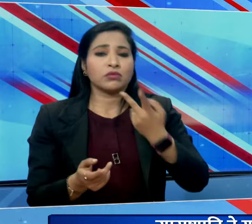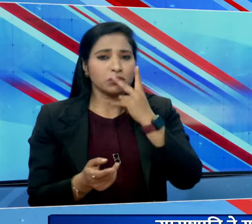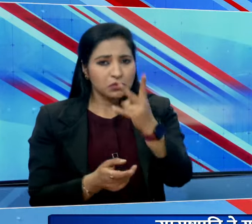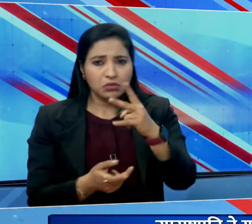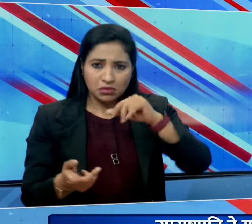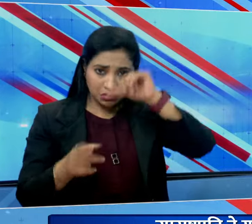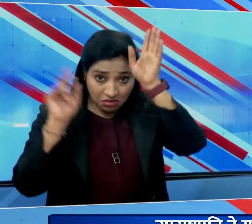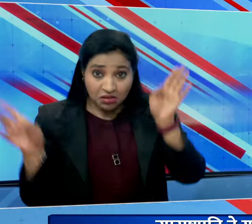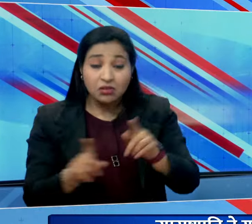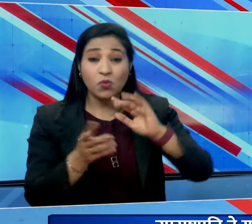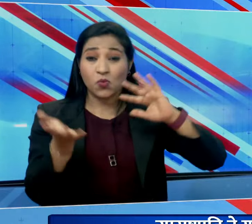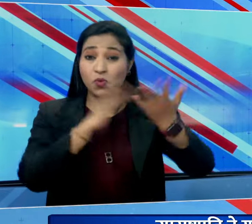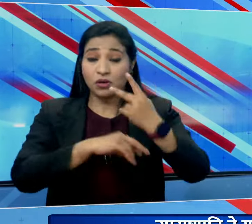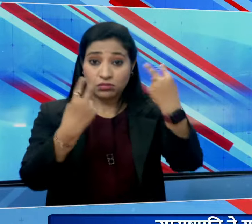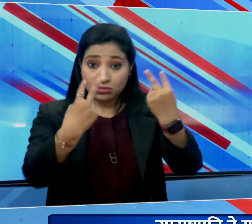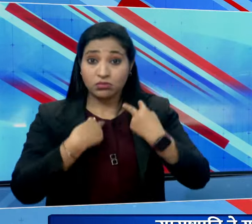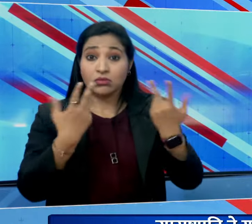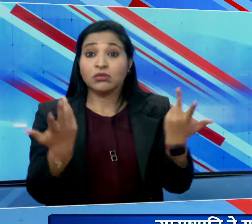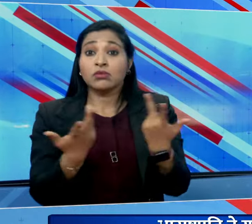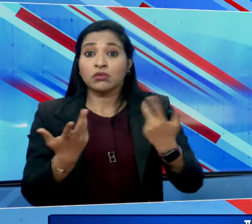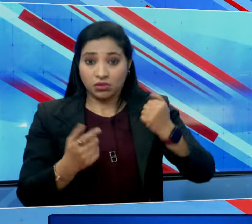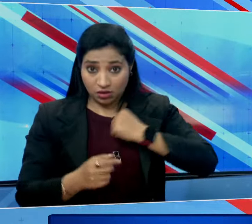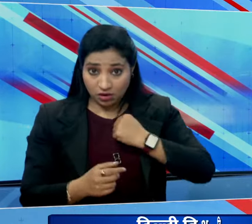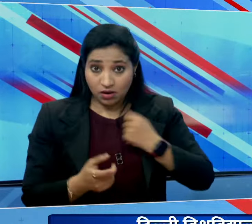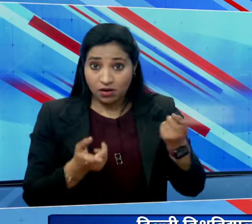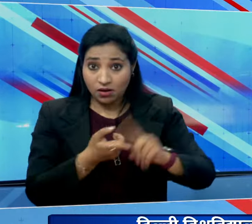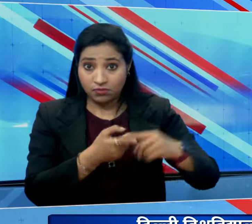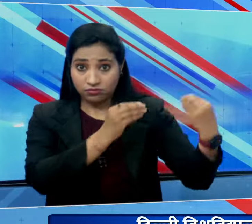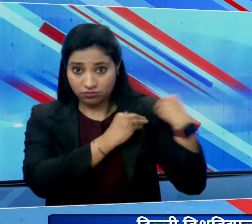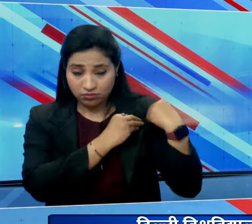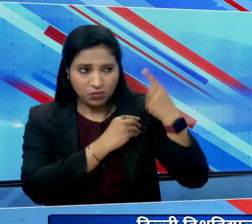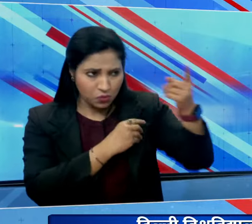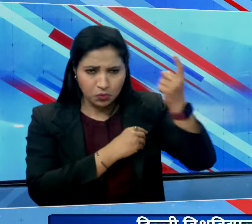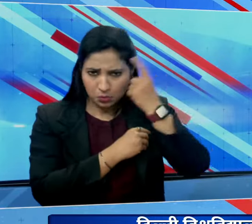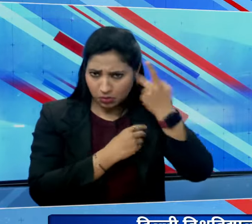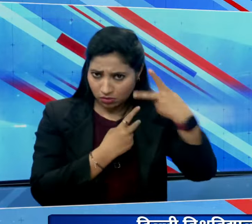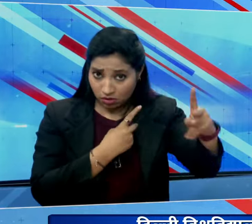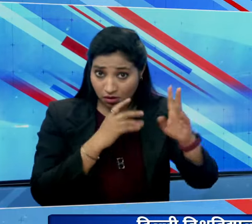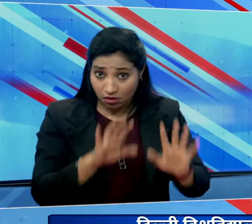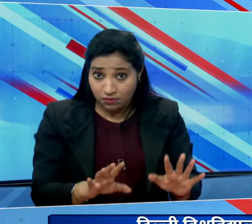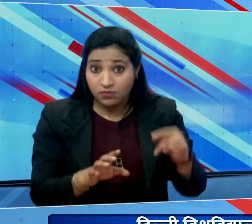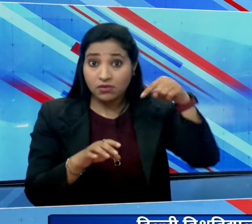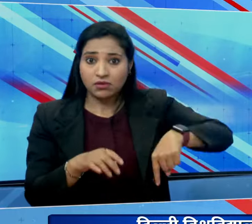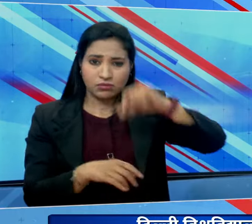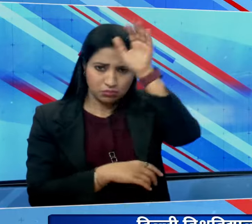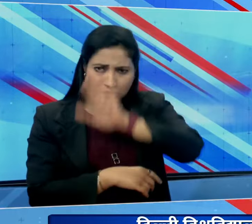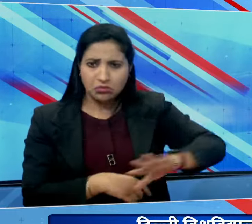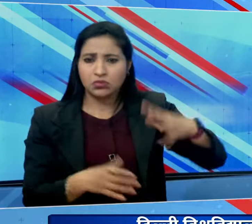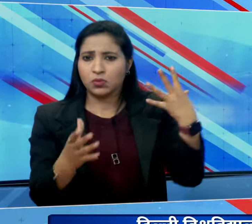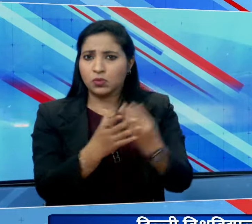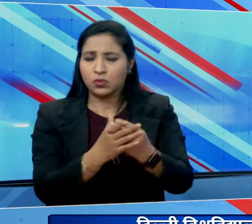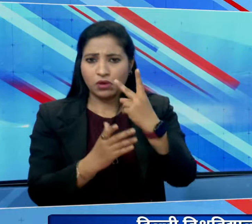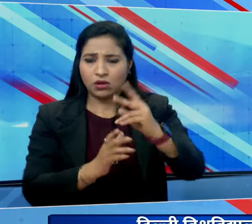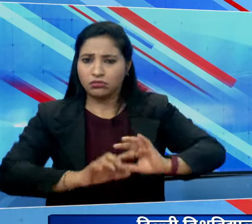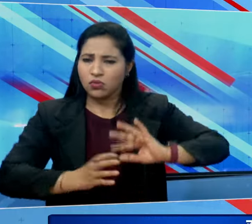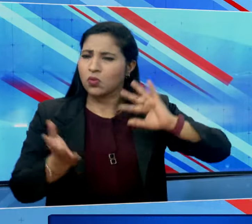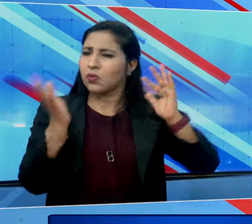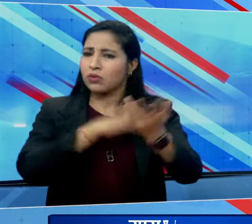दुनिया हमें कैसे देखती है क्या हमारे प्रति दुनिया की कोई अलग धारणा है आज भारत एक प्रभावशाली